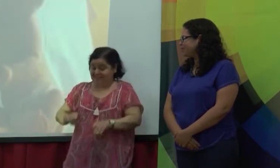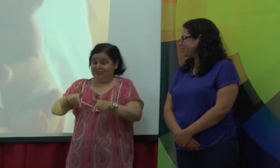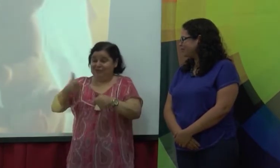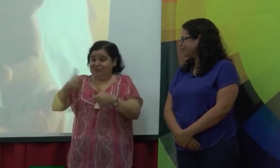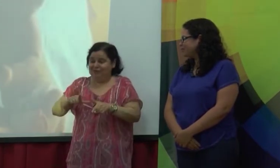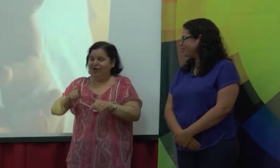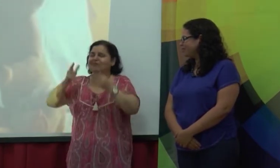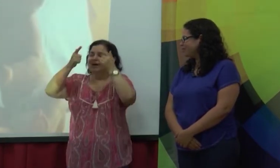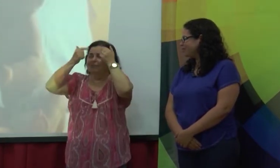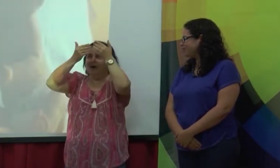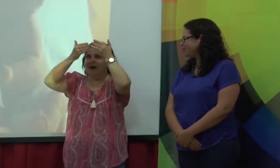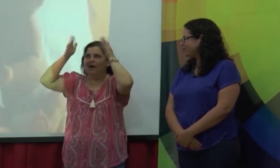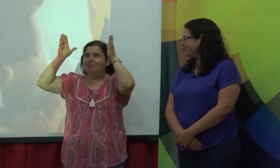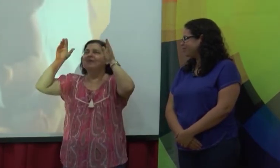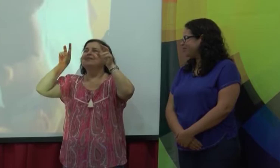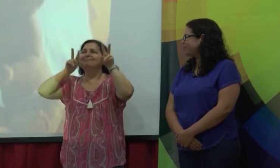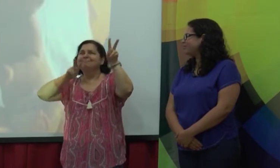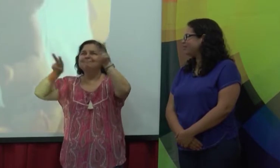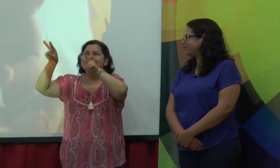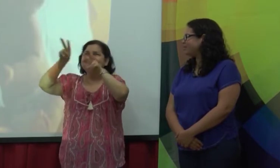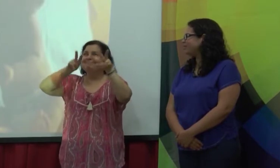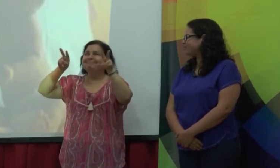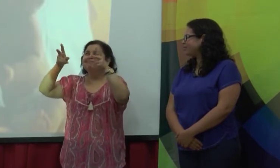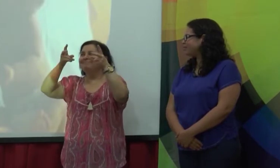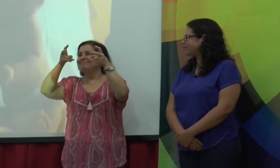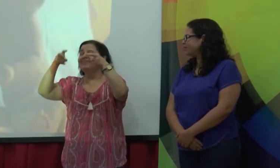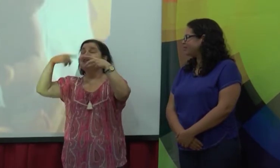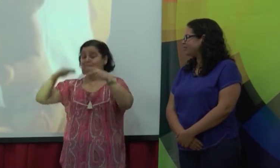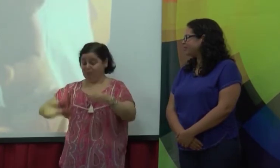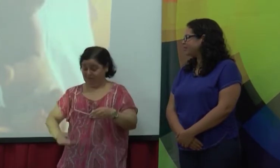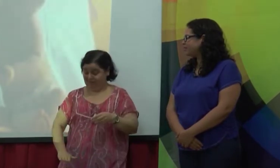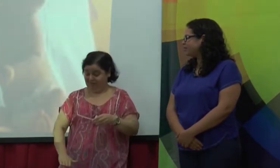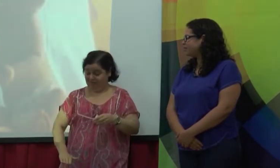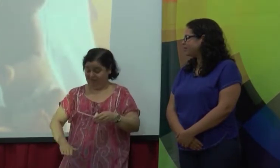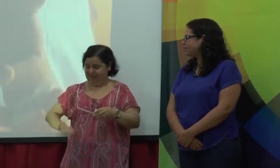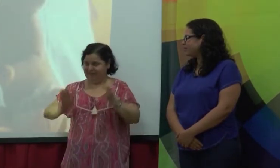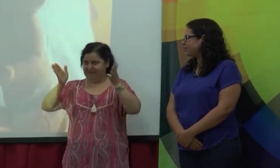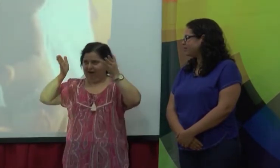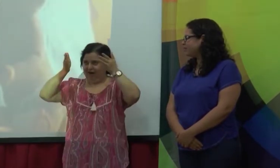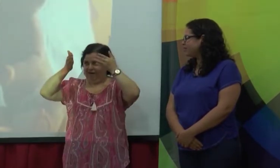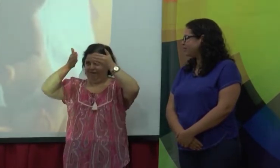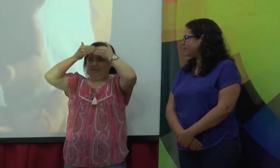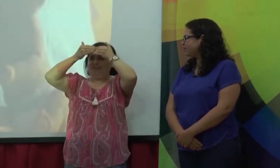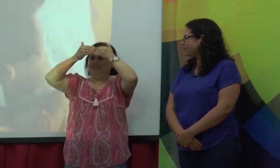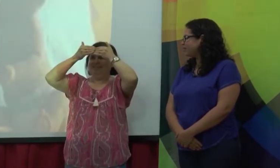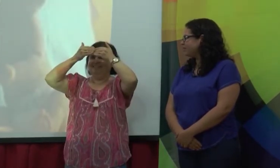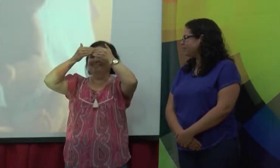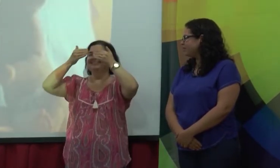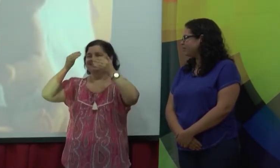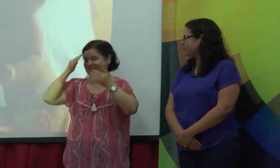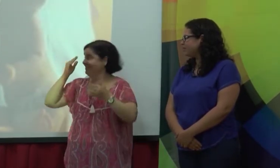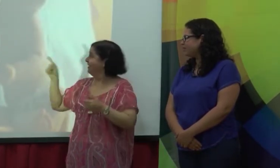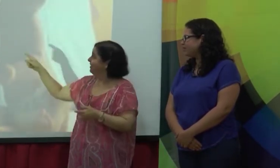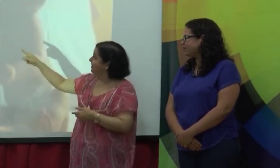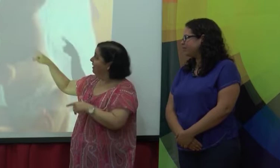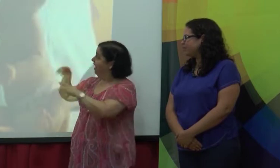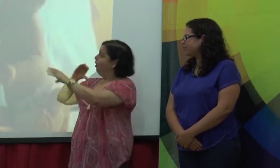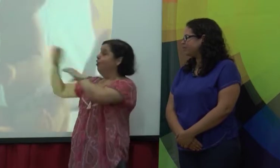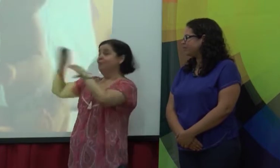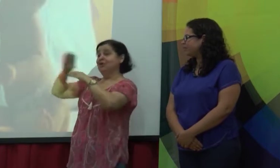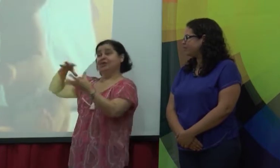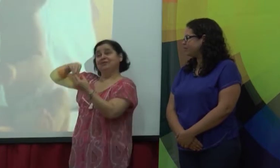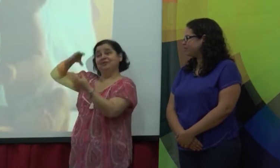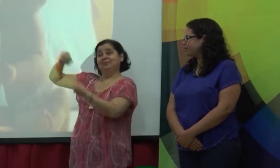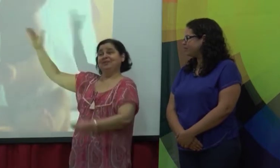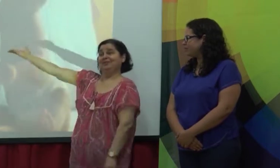Ele tem uma clarividência mais aguçada espiritualmente, então ele estava vendo o espírito, né? E